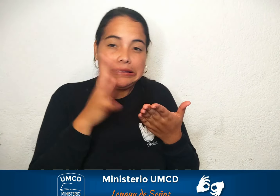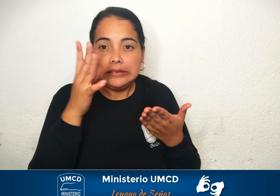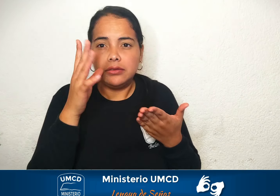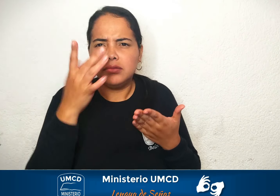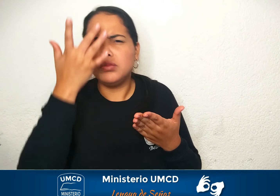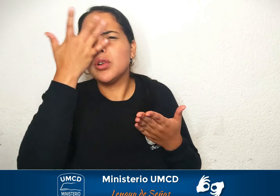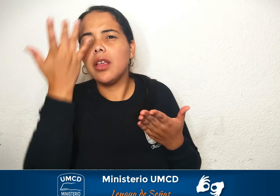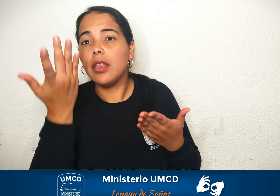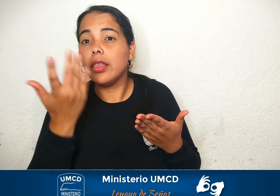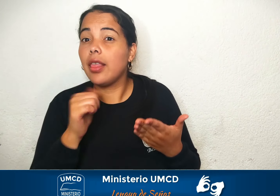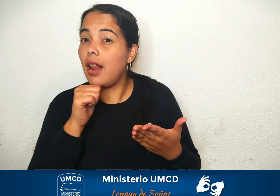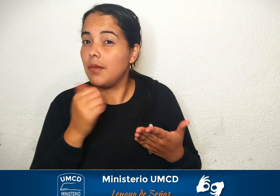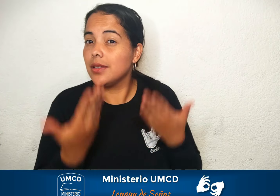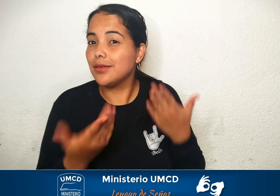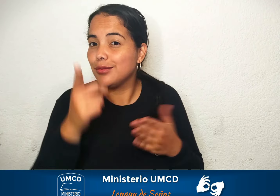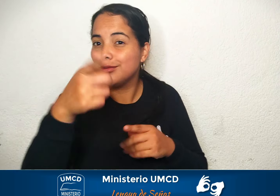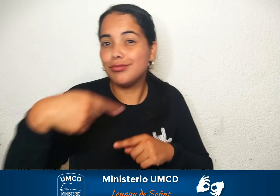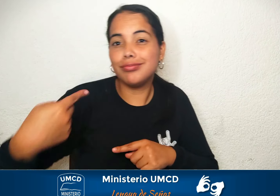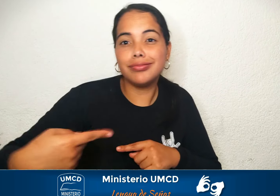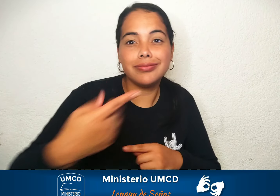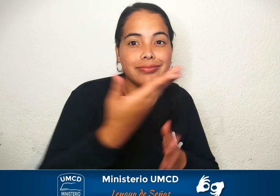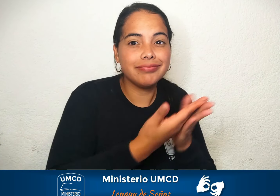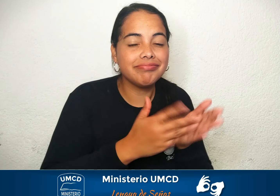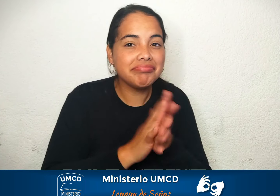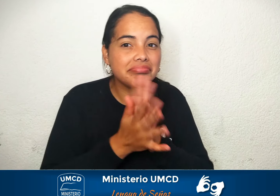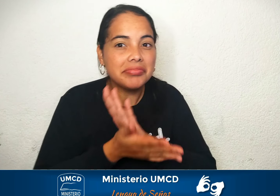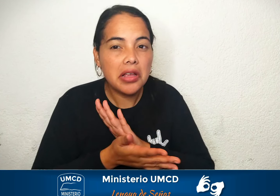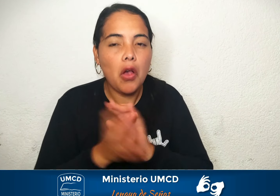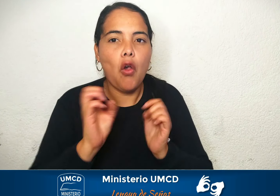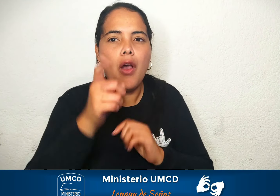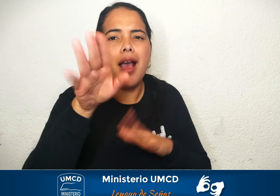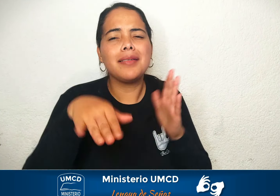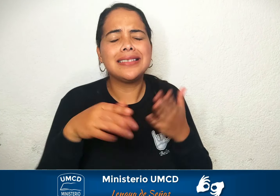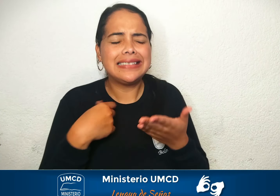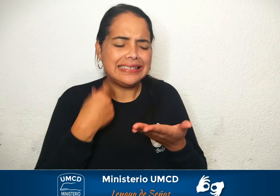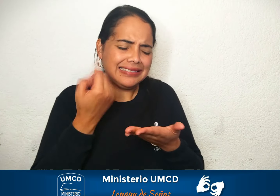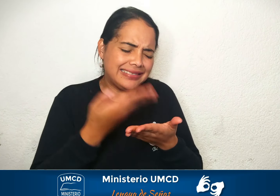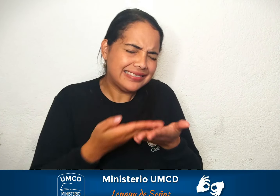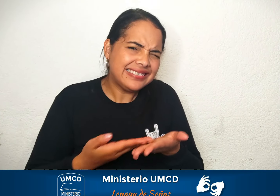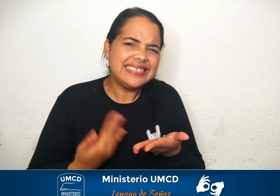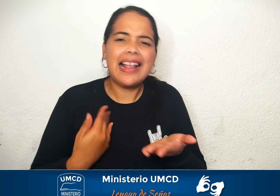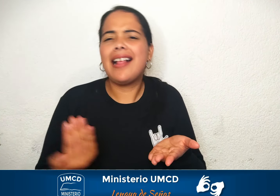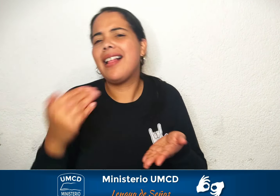el pasaje? Tal vez todavía tiene complicaciones en la manera como discierne lo